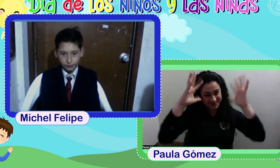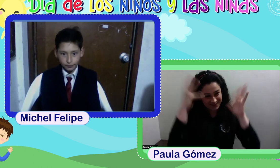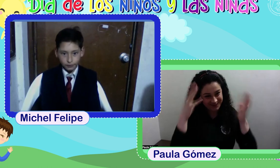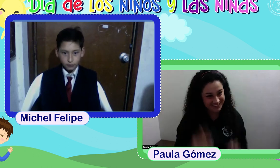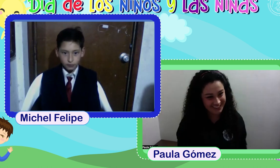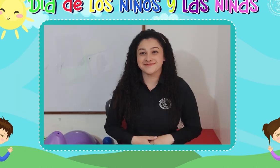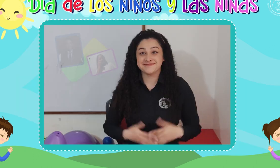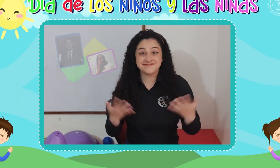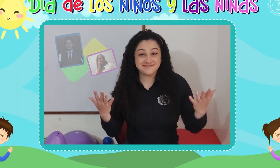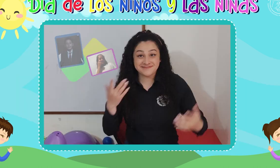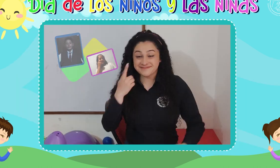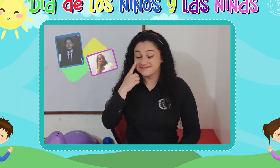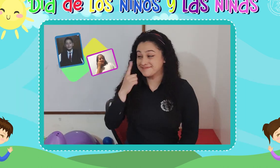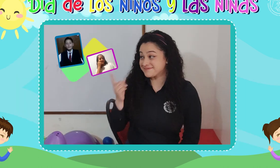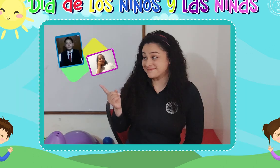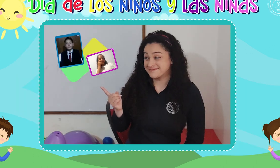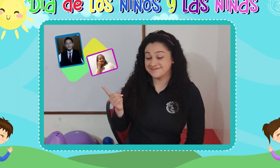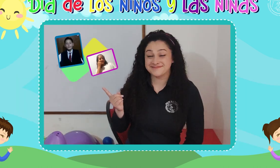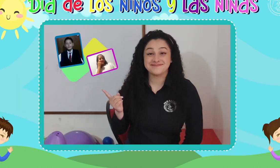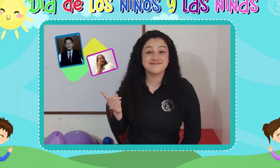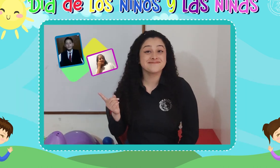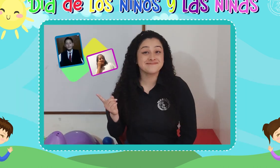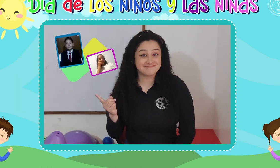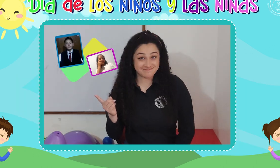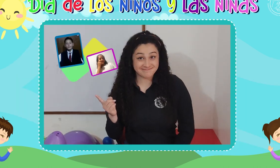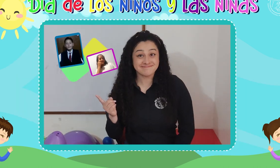¡Felicitaciones!